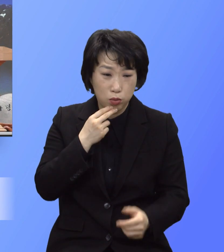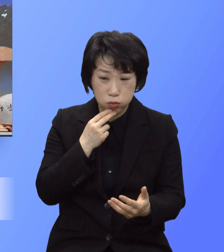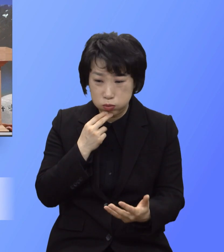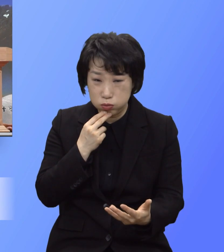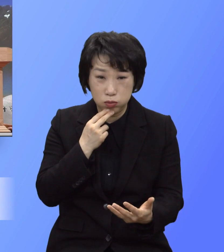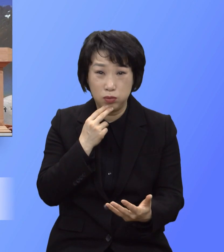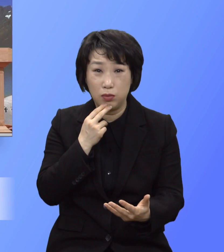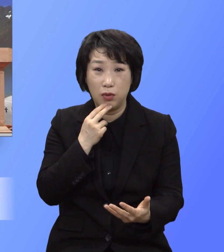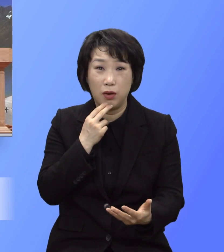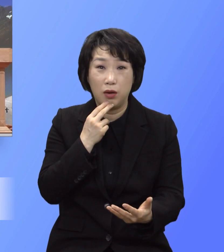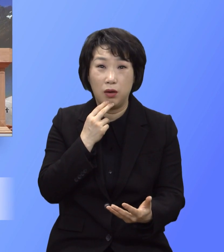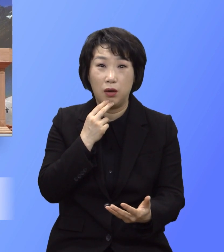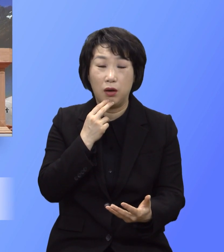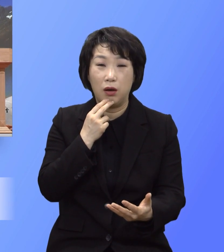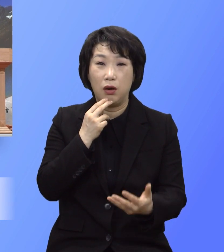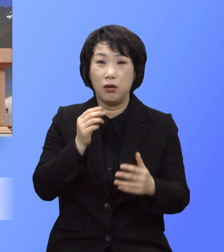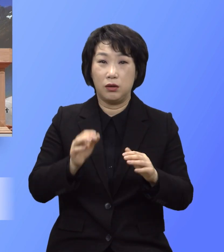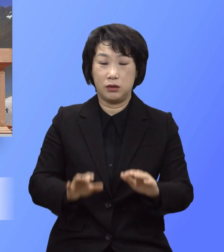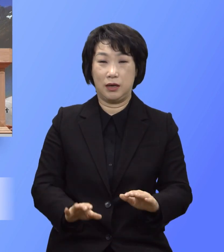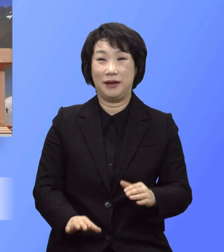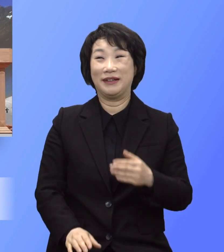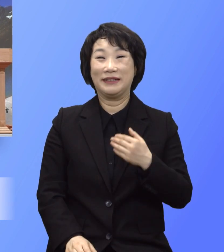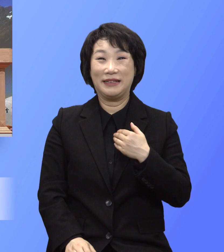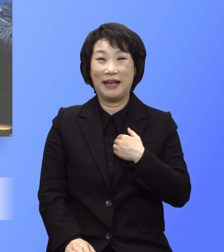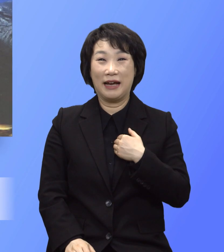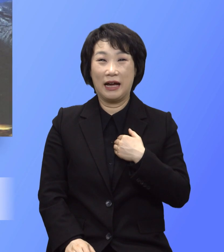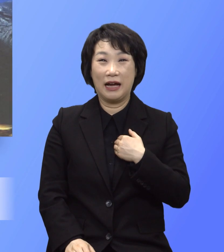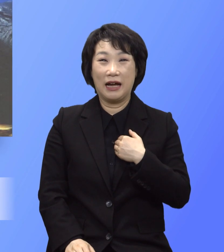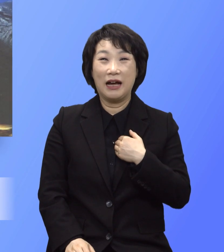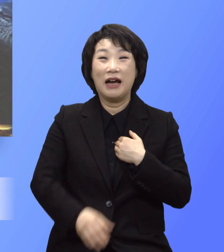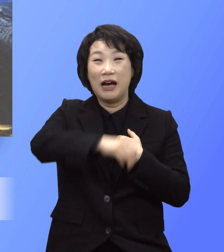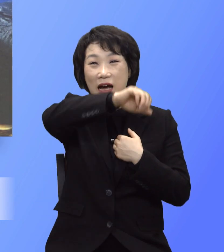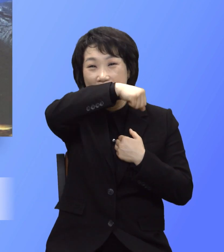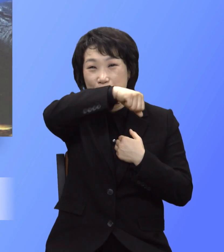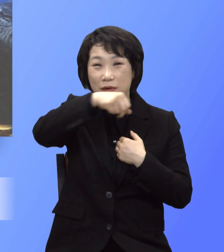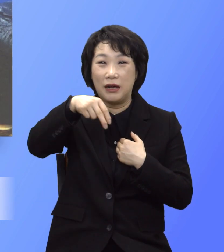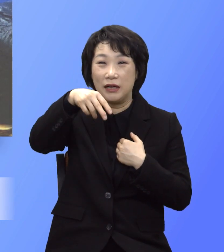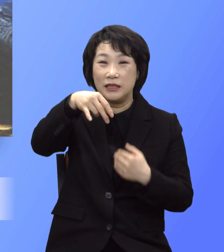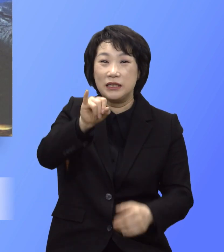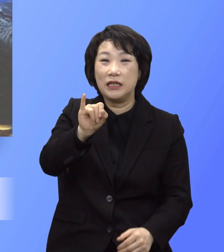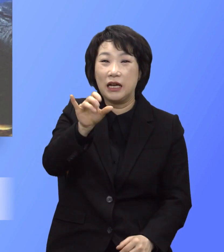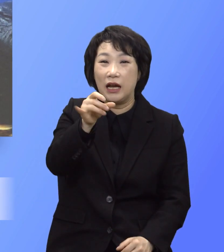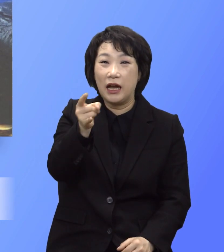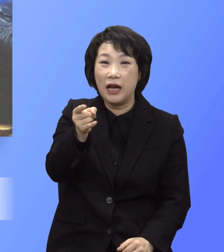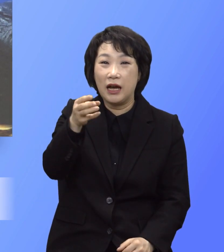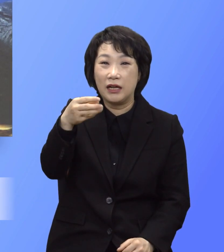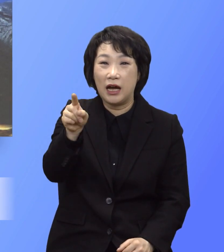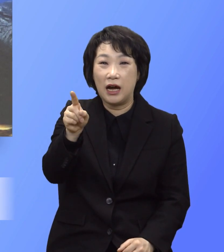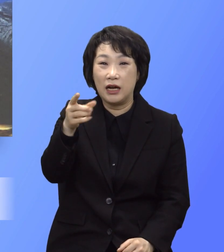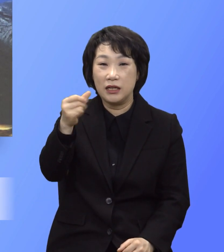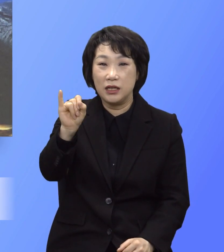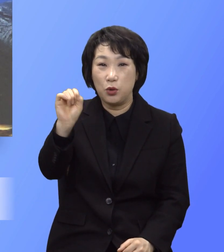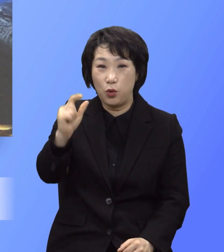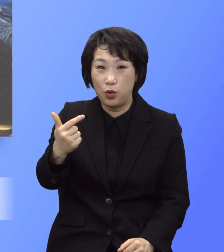없으니까 예. 제가 시에라리온에 갔을 때 집회 갔을 때